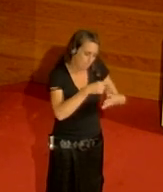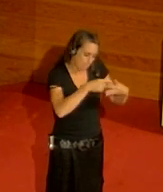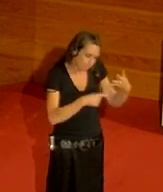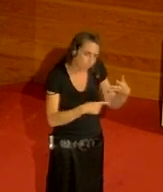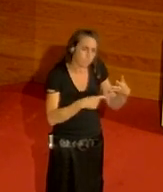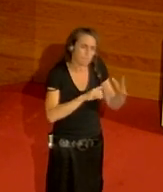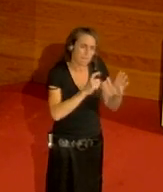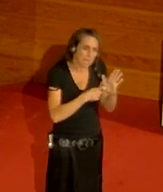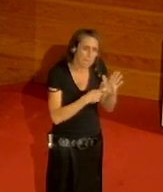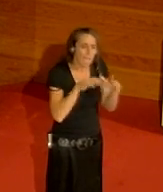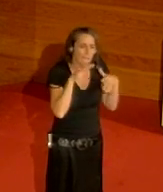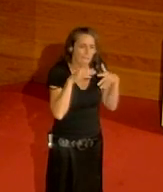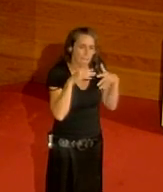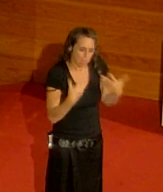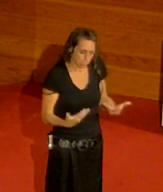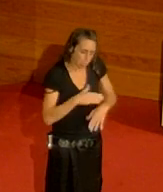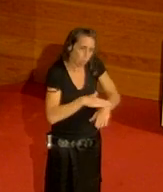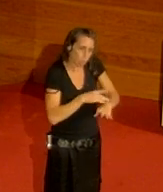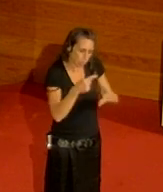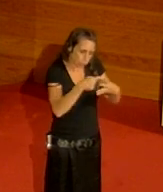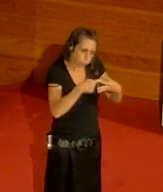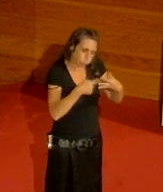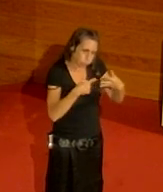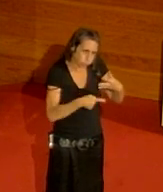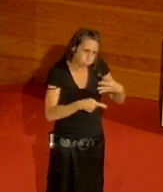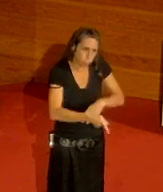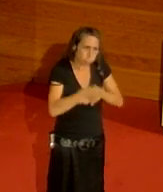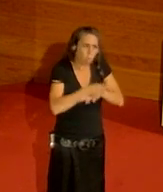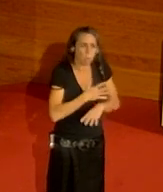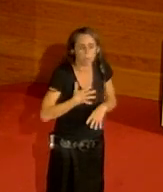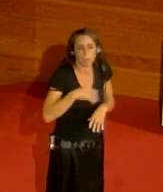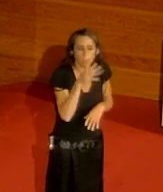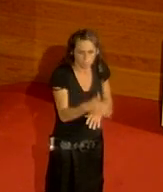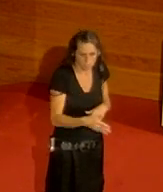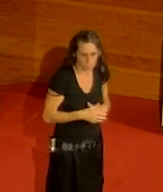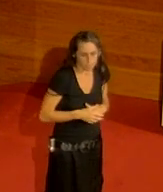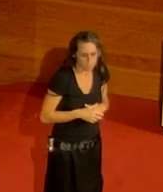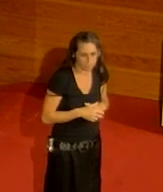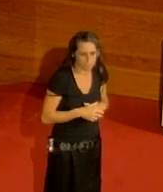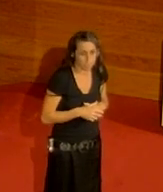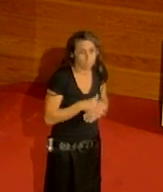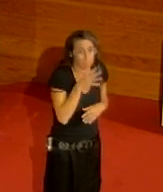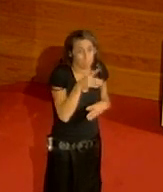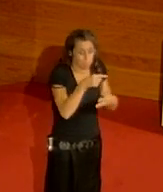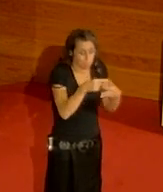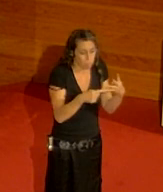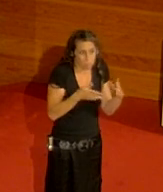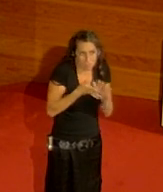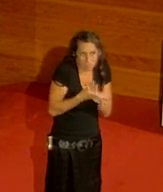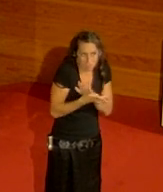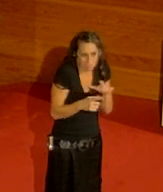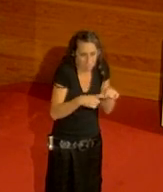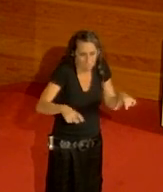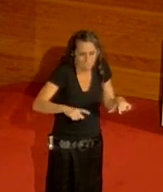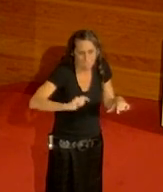quiere imponer esta reforma y porque en última instancia por lo que les he explicado esto es ir a por el supremo es vaciarlo